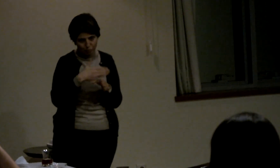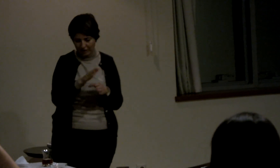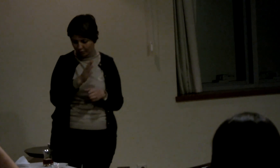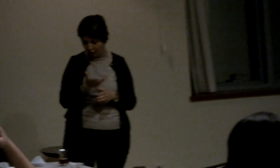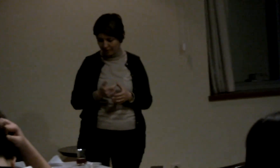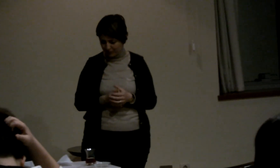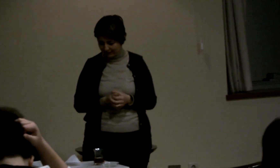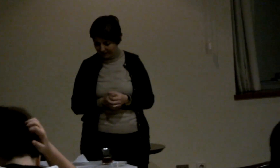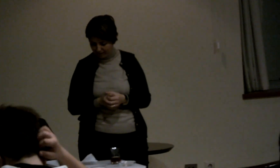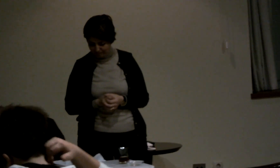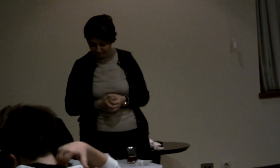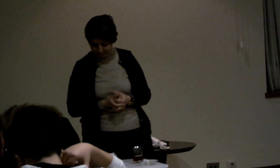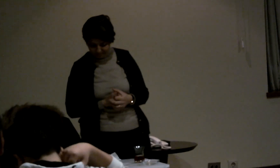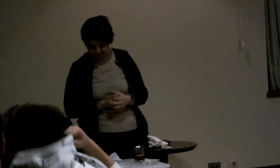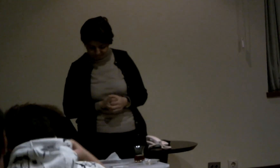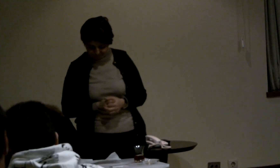Bunlar önemliydi.